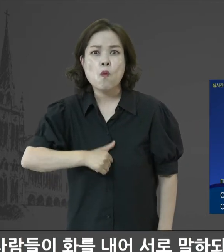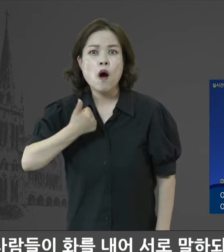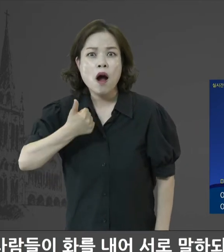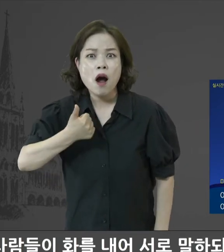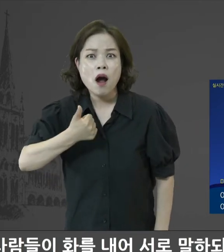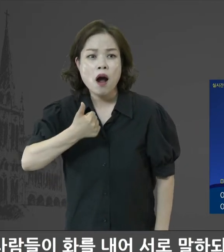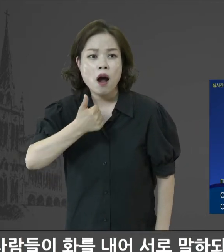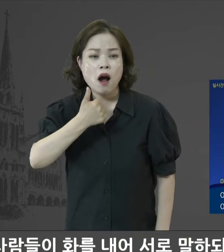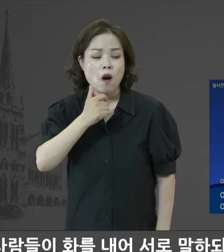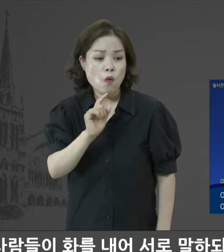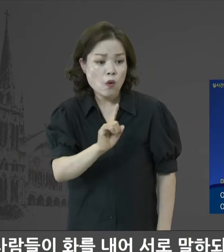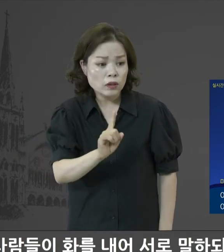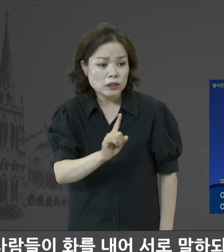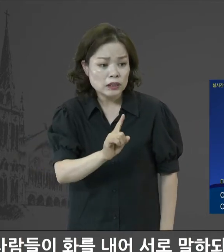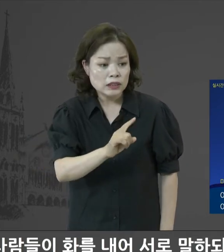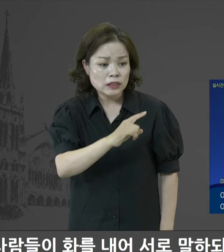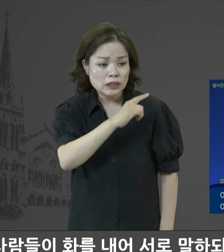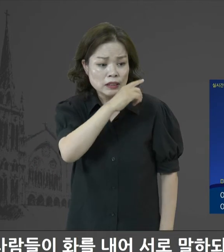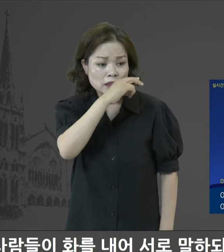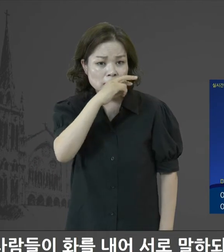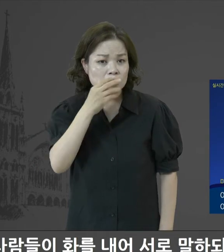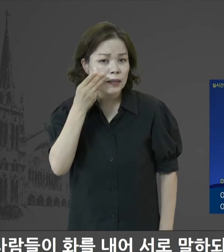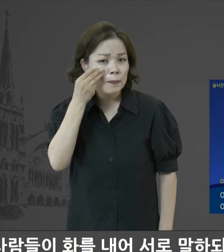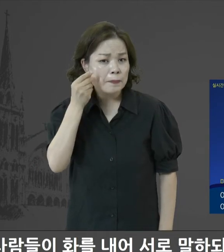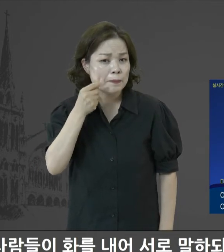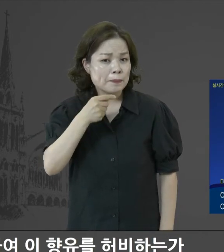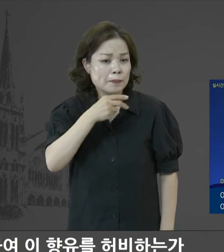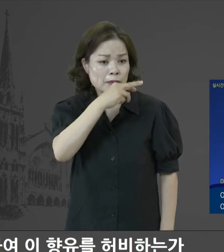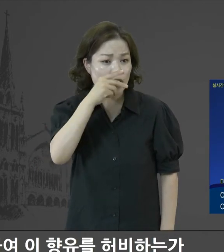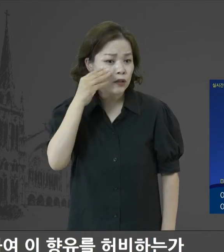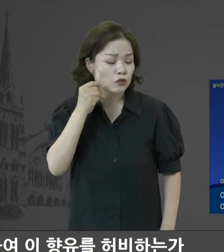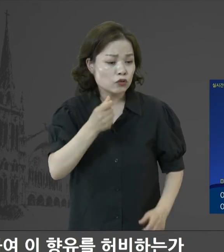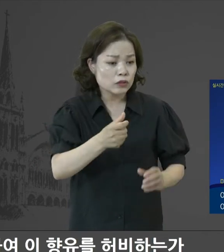말하되 어찌하여 이 향유를 허비하는가, 화를 내고 있습니다.